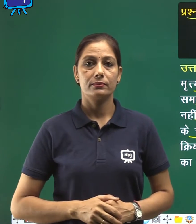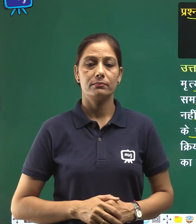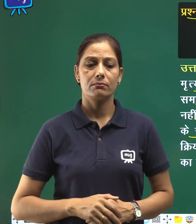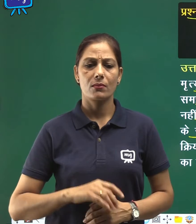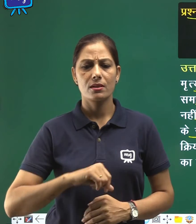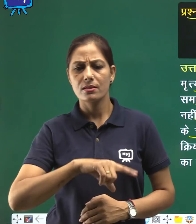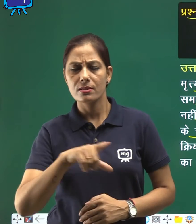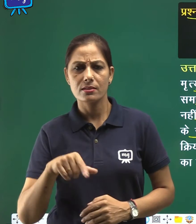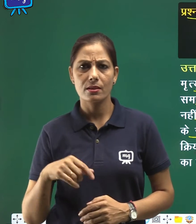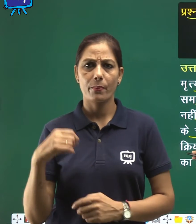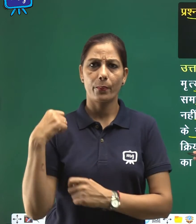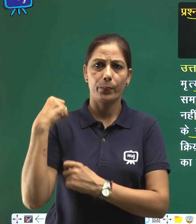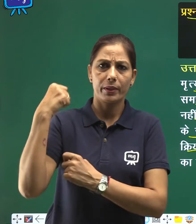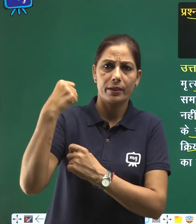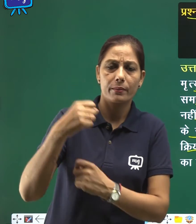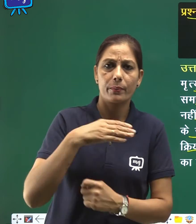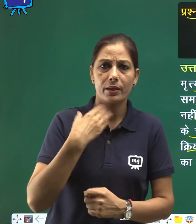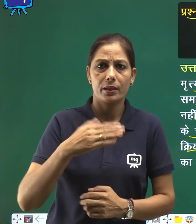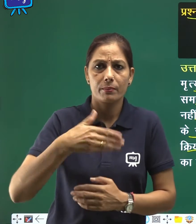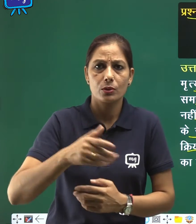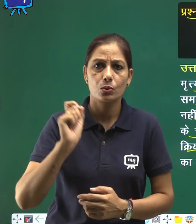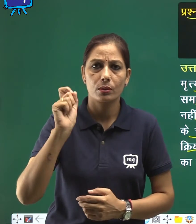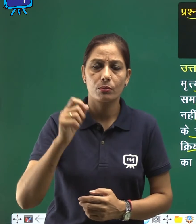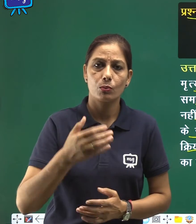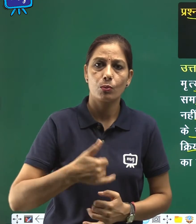समस्त अंतिम क्रियाएं पूरी की